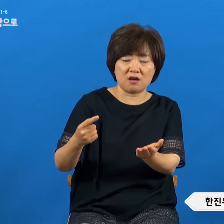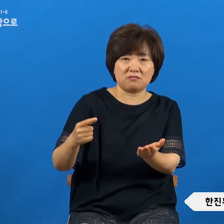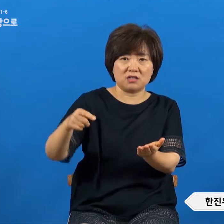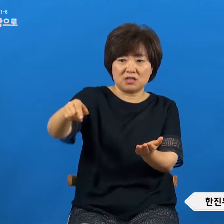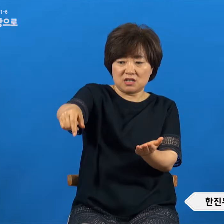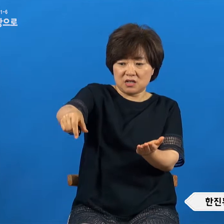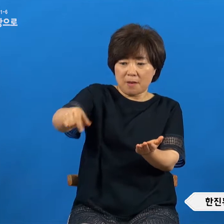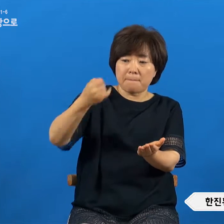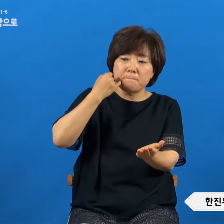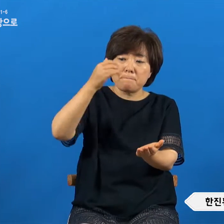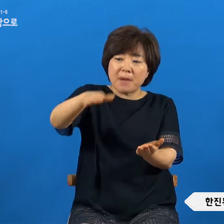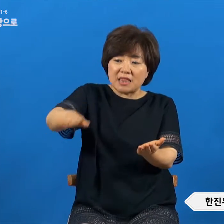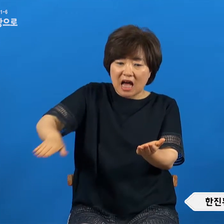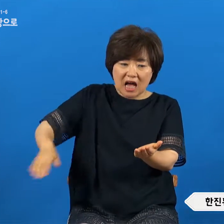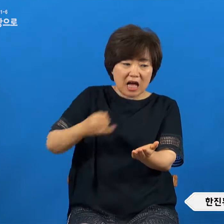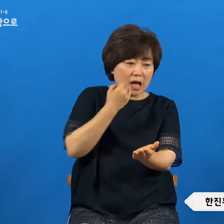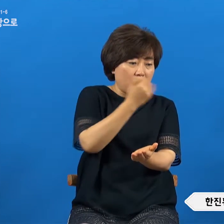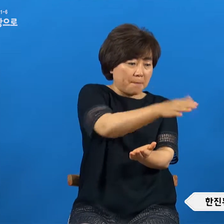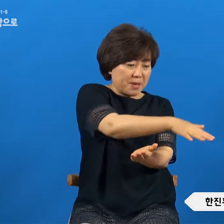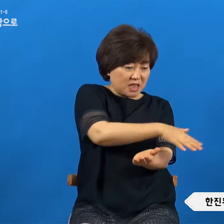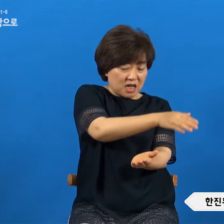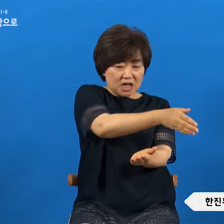전 최전방에서 근무를 했습니다.